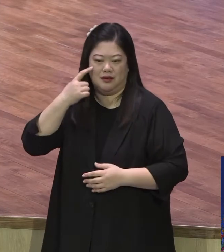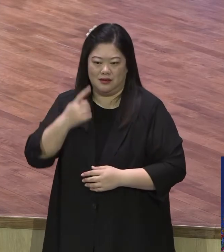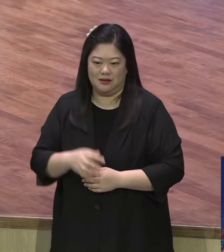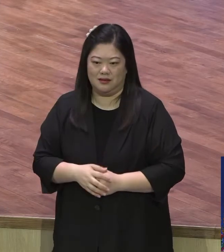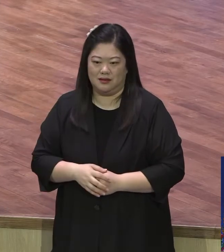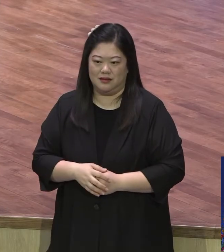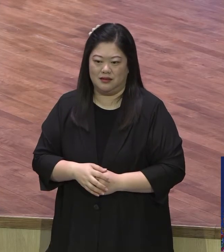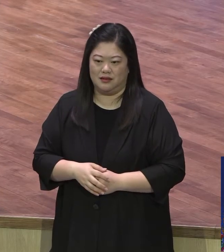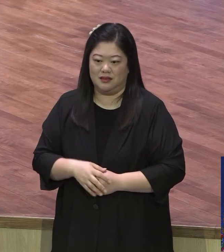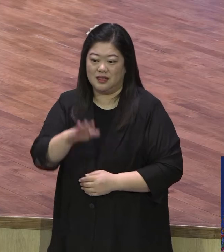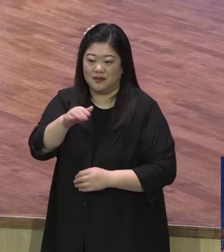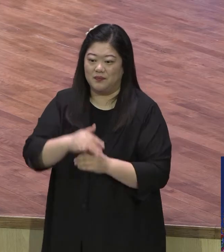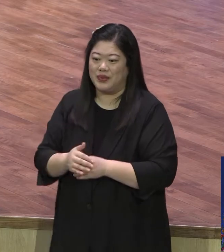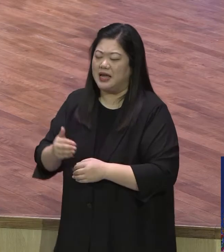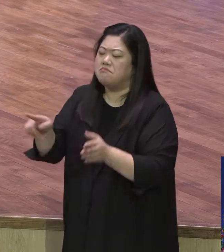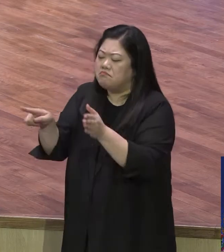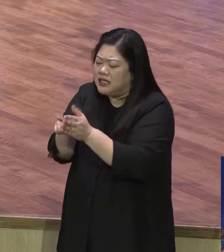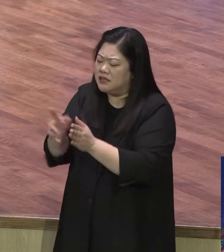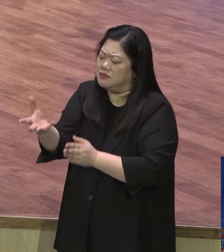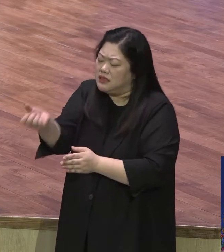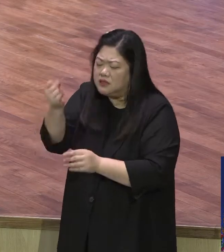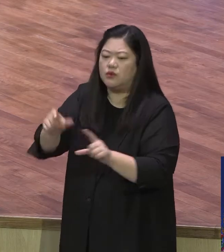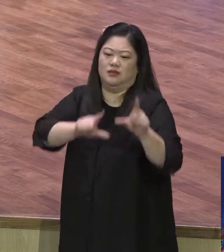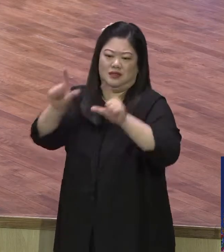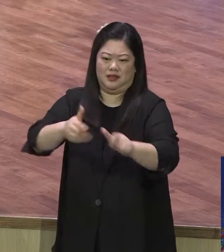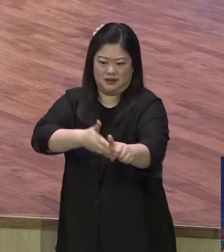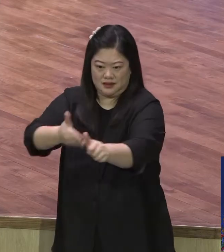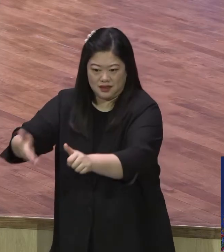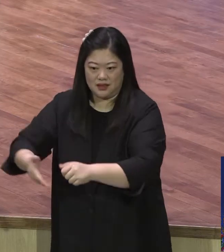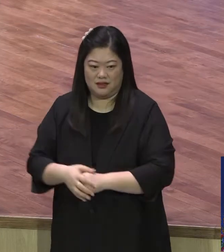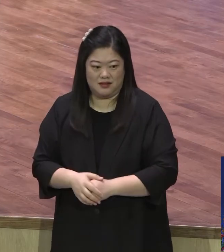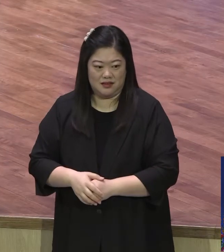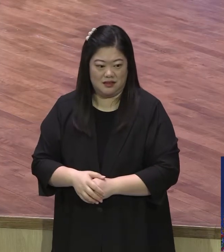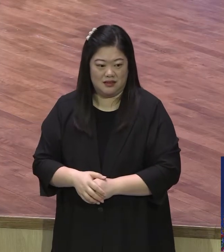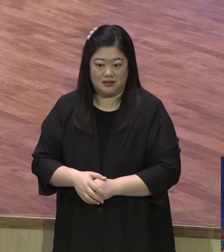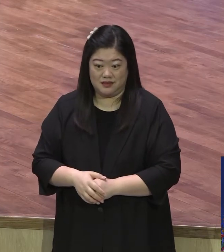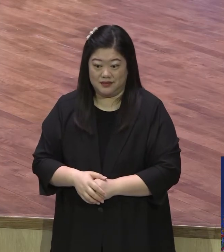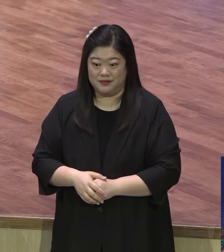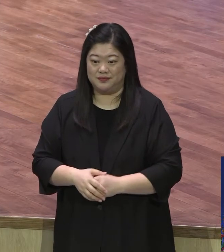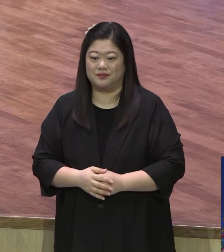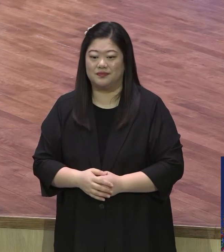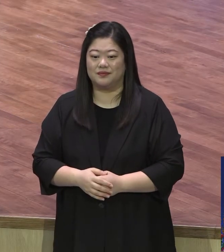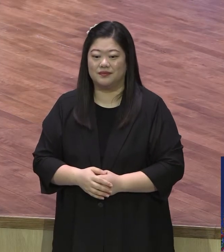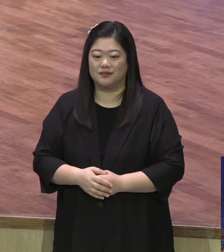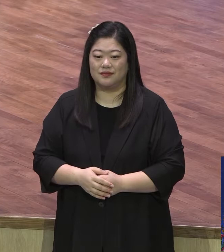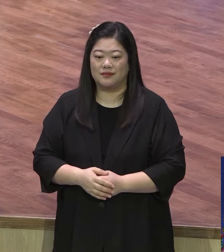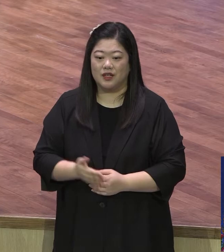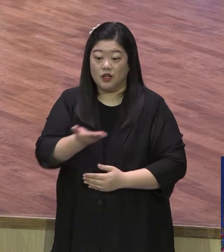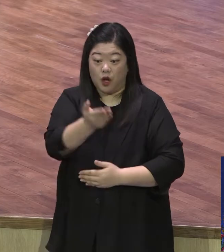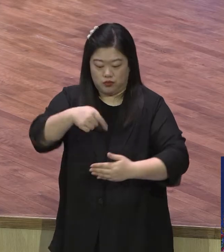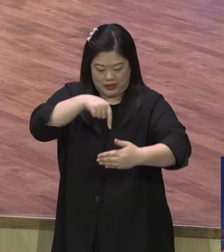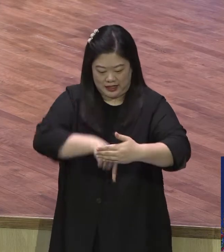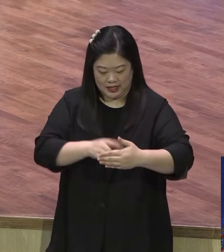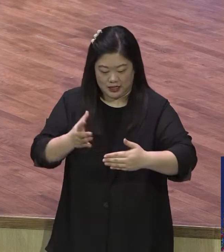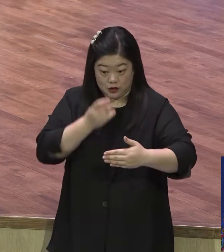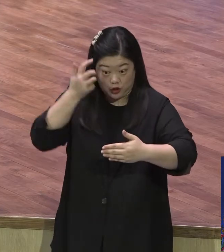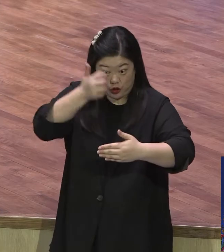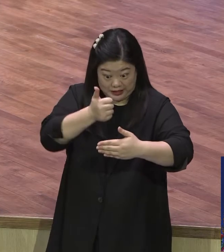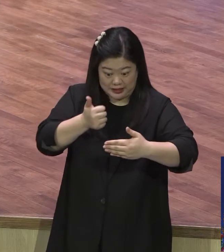믿음으로 살리라 믿음대로 될지어다 그래서 여러분 안에 계시는 성령께서 여러분을 사용하셔서